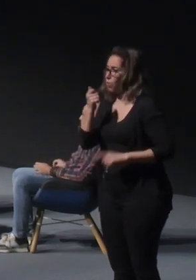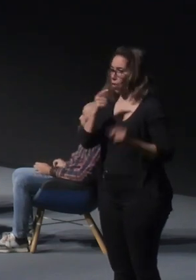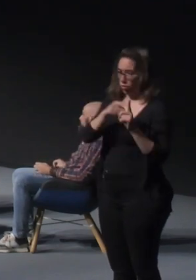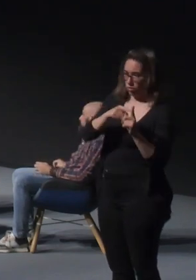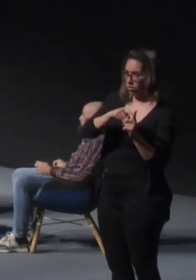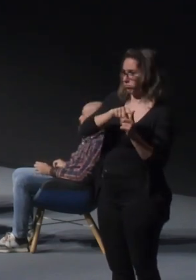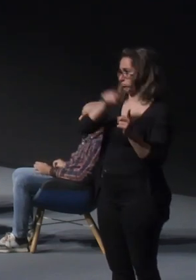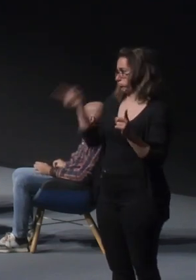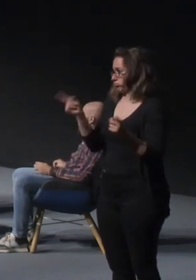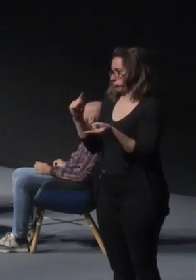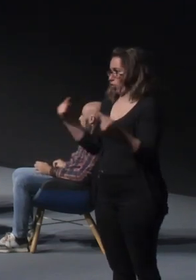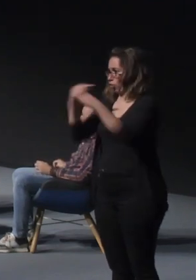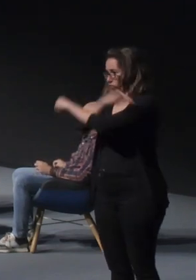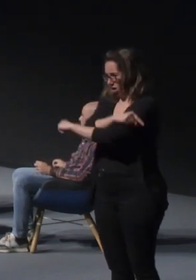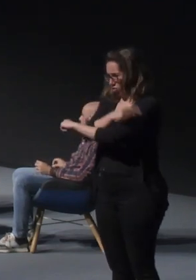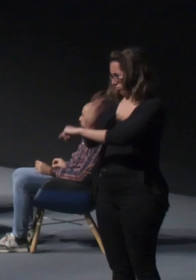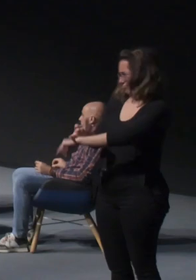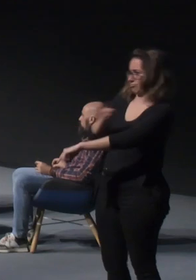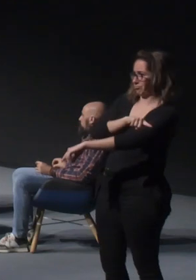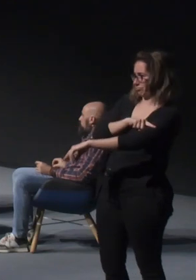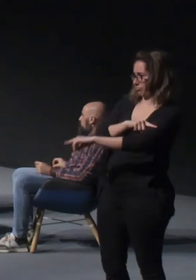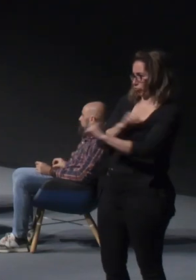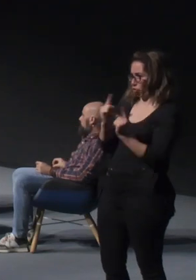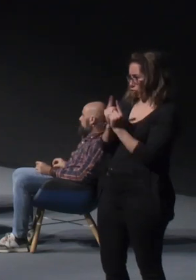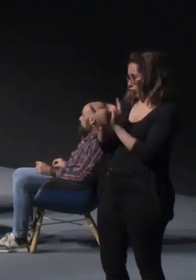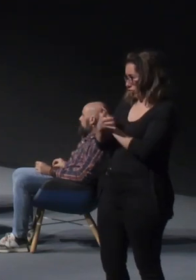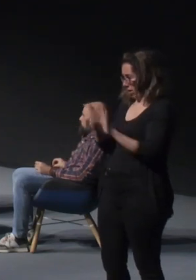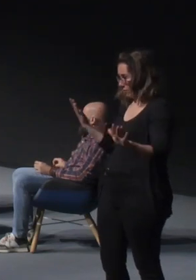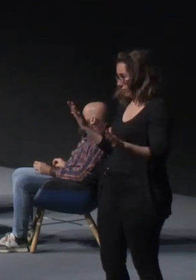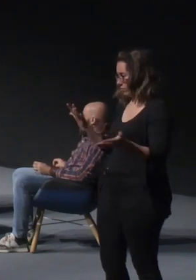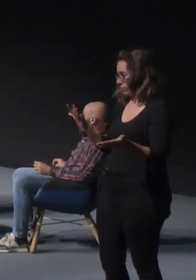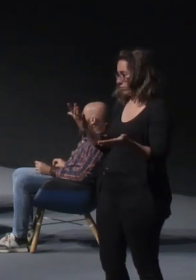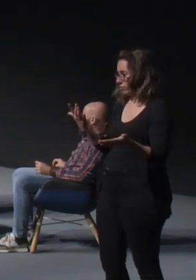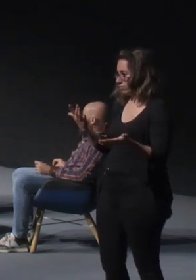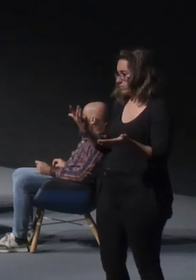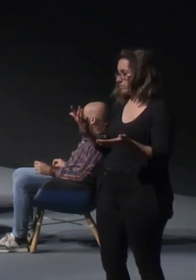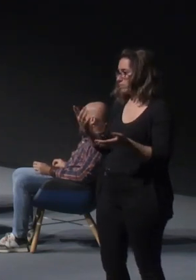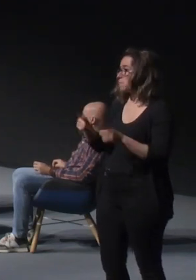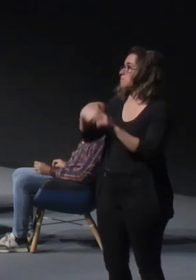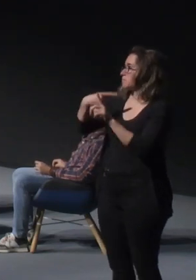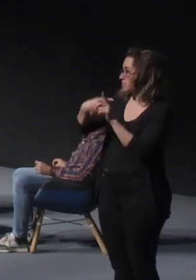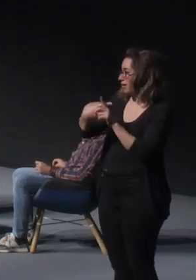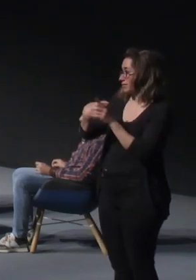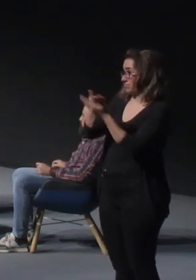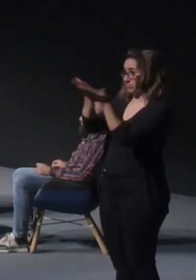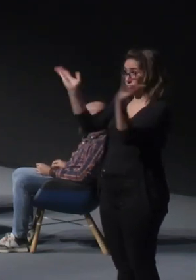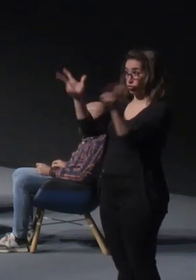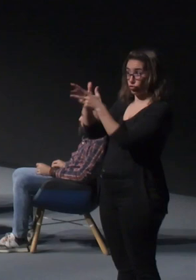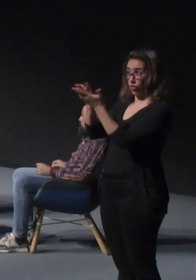nada, en unas décadas. De telón de fondo de todo esto tenemos una sociedad que lleva un